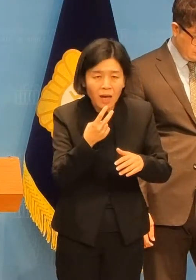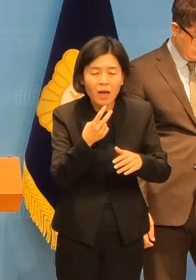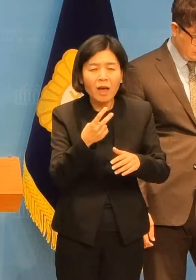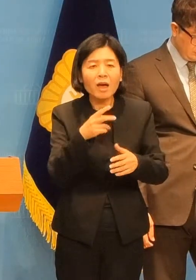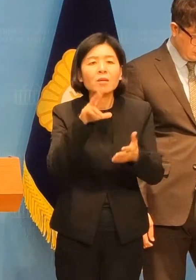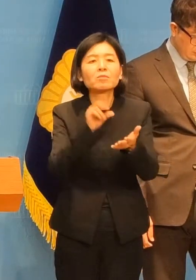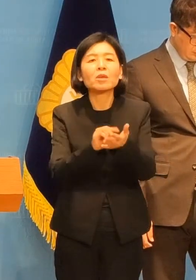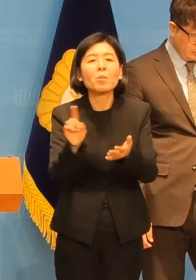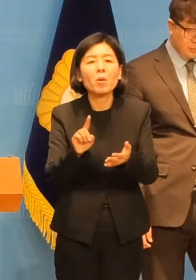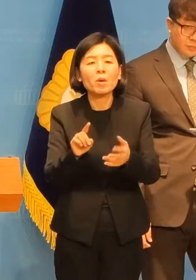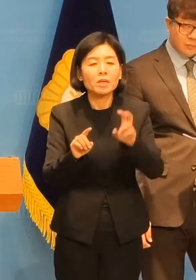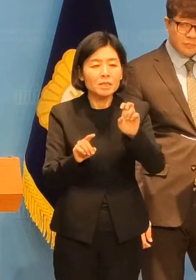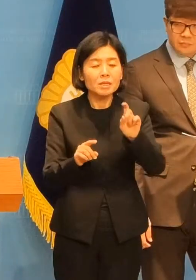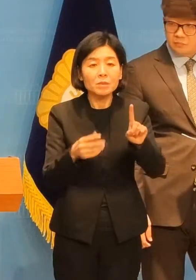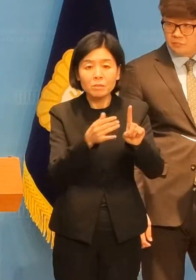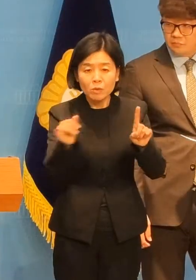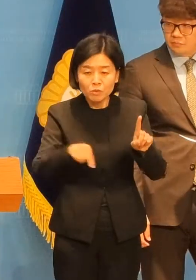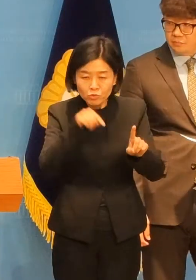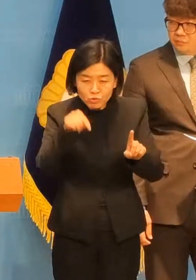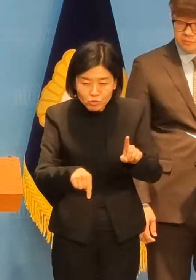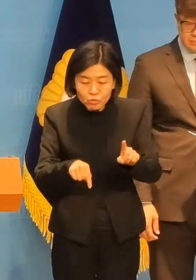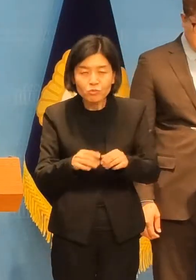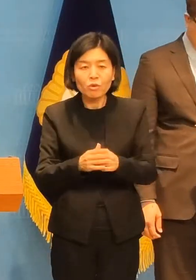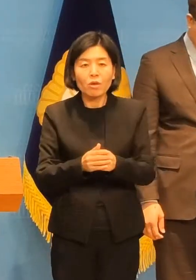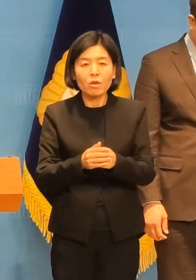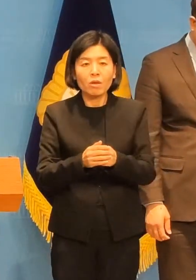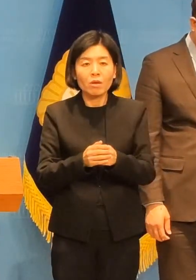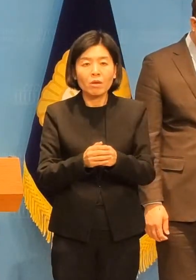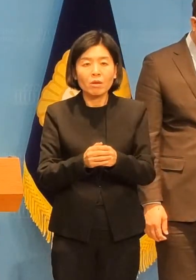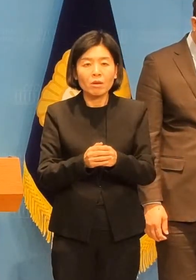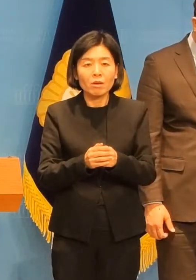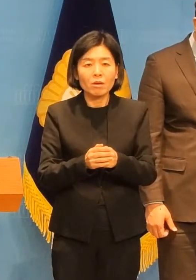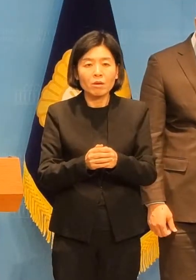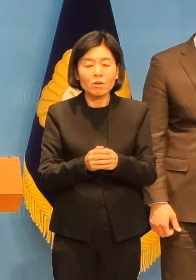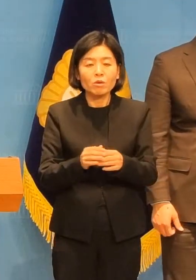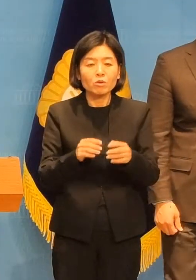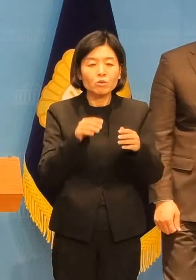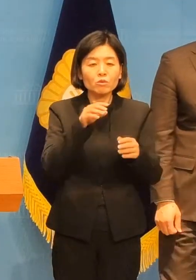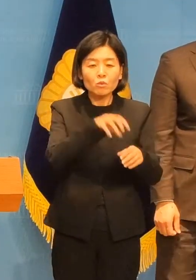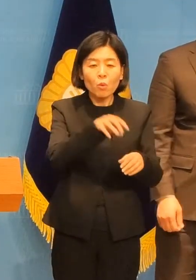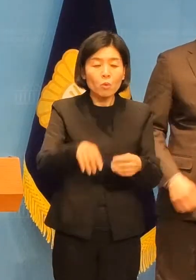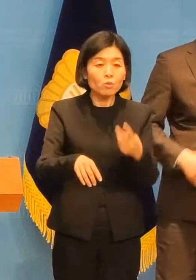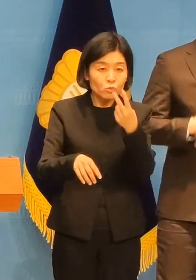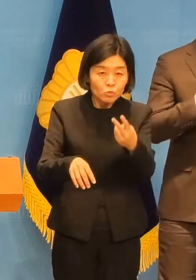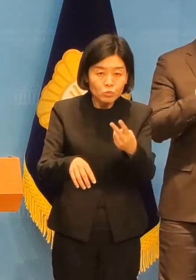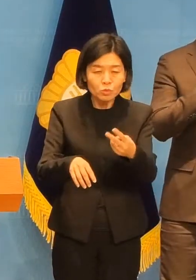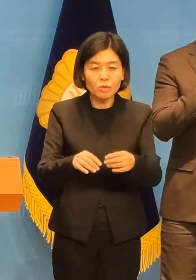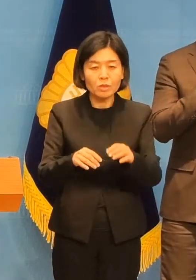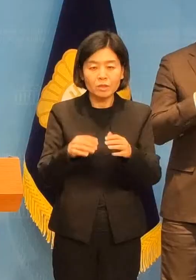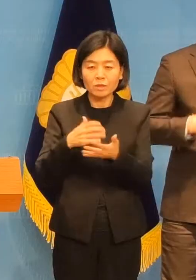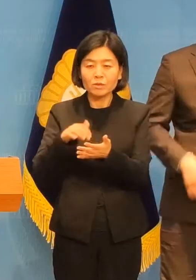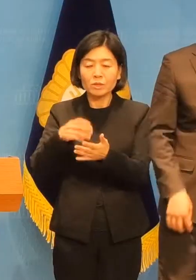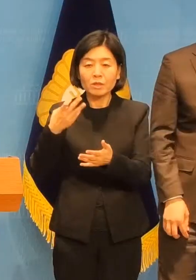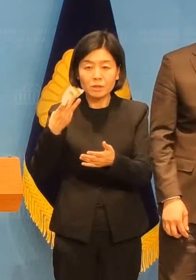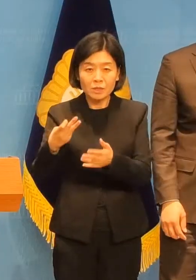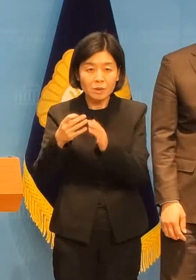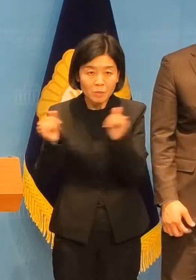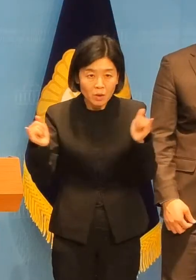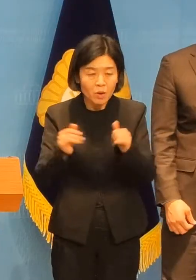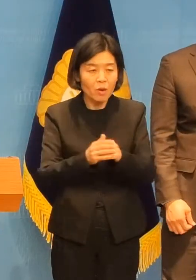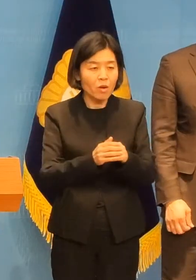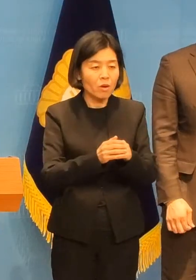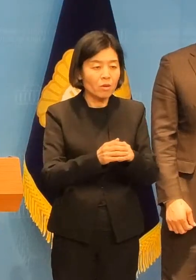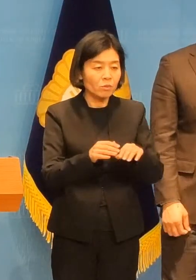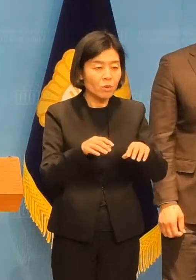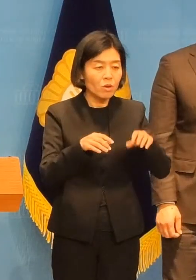21명의 입지선정위원회 위원 중 세워도 2곳 후보지 답사에는 13명, 내륙 10곳